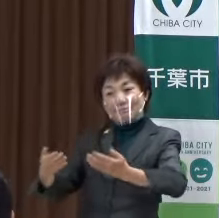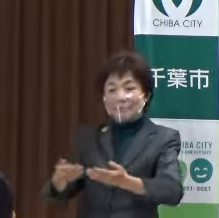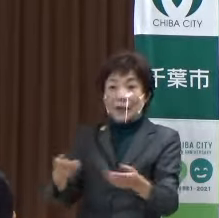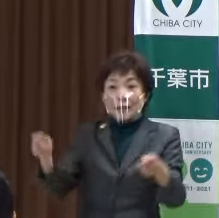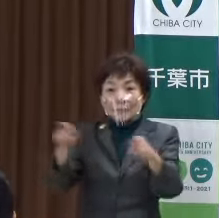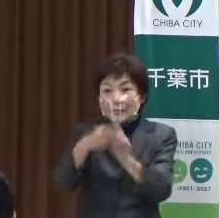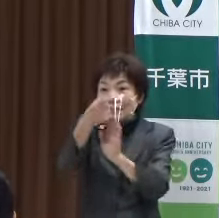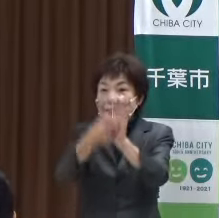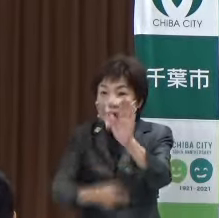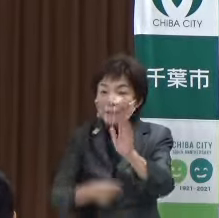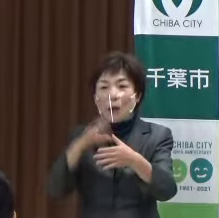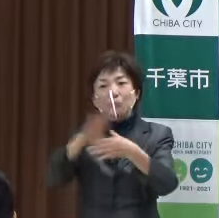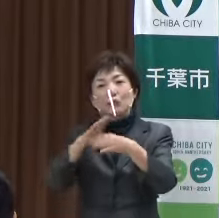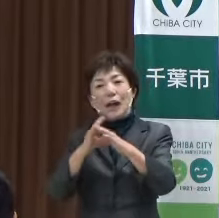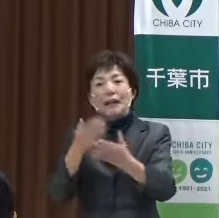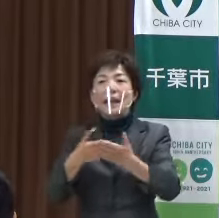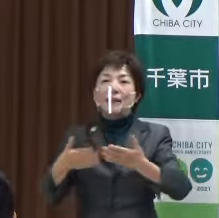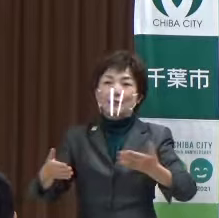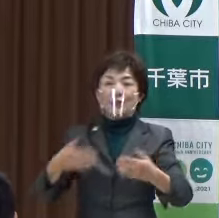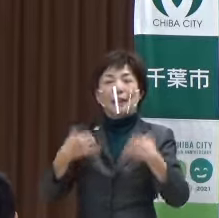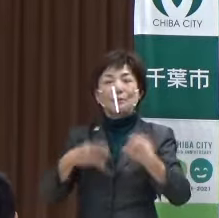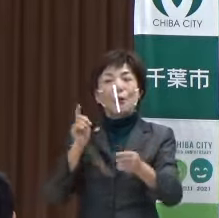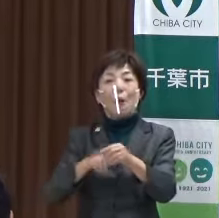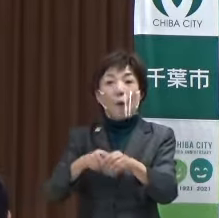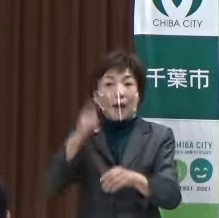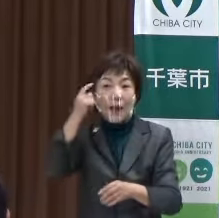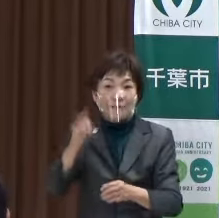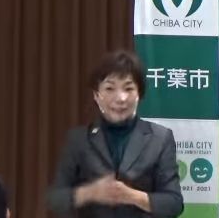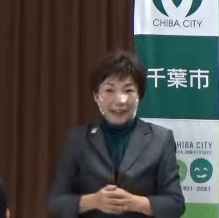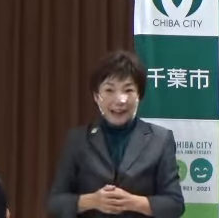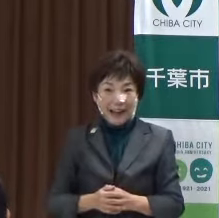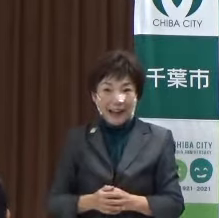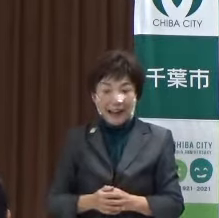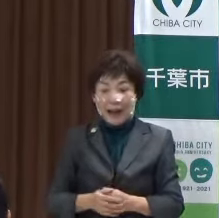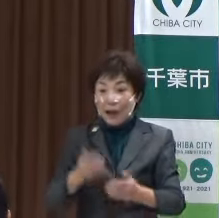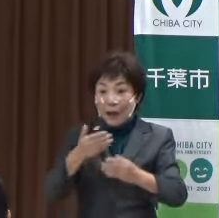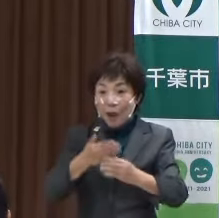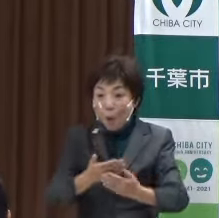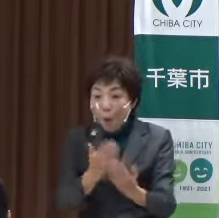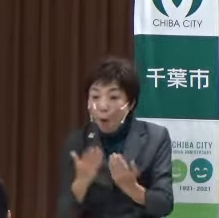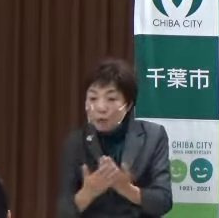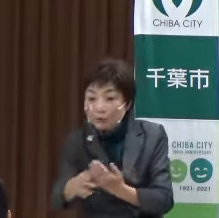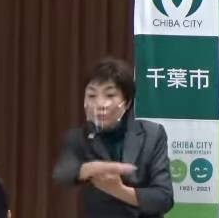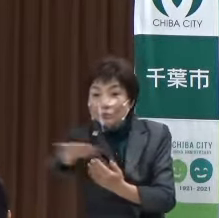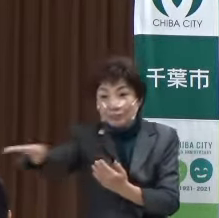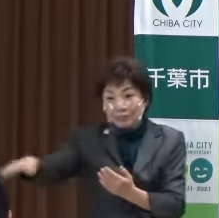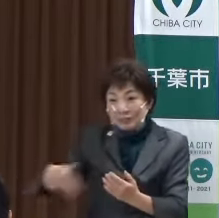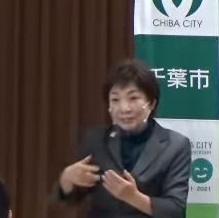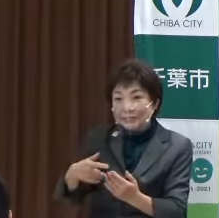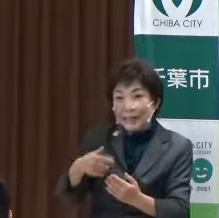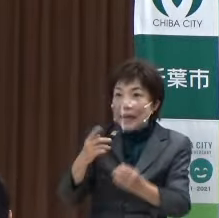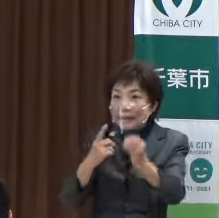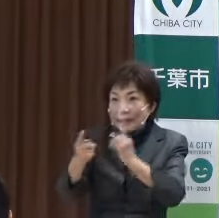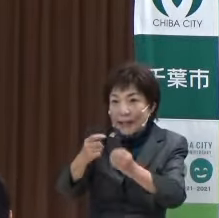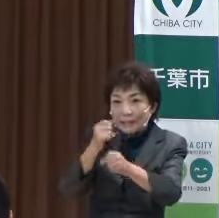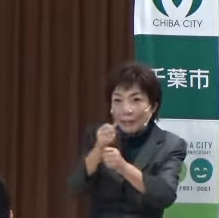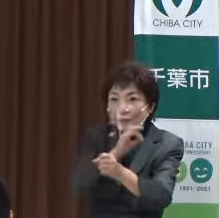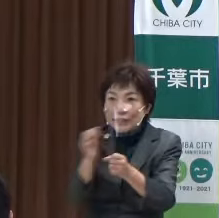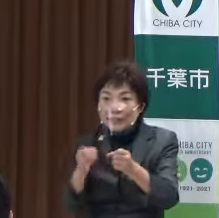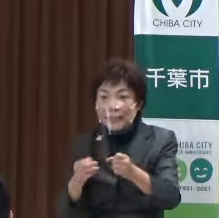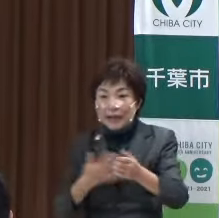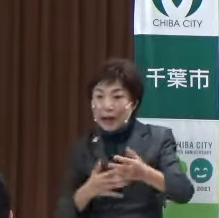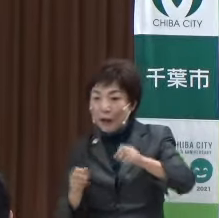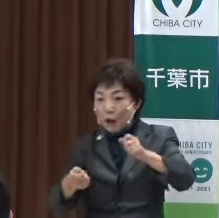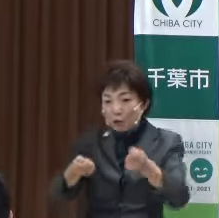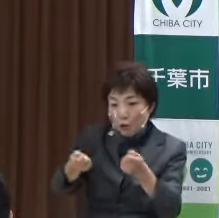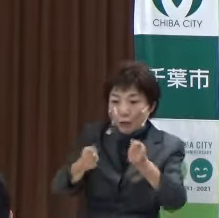化芸術を楽しめるようデジタルミュージアムを開催。サイアドホールにおいては、デジタル化した作品を活用して、体